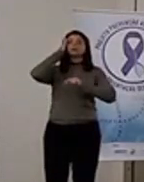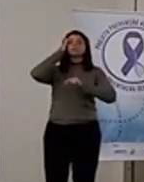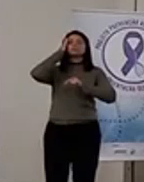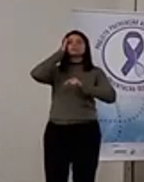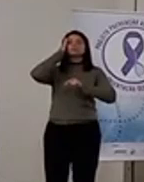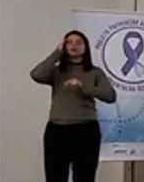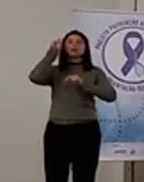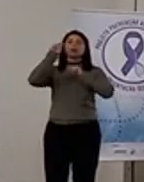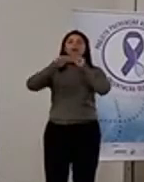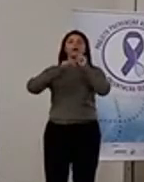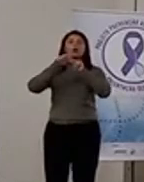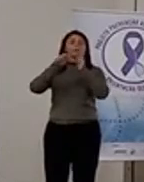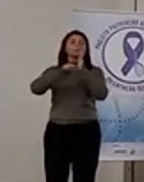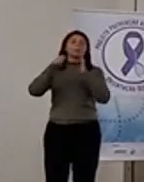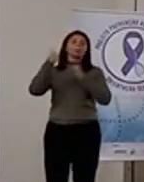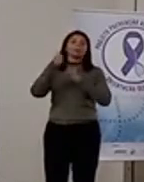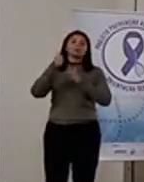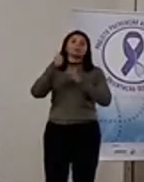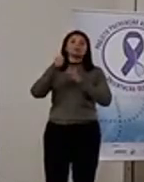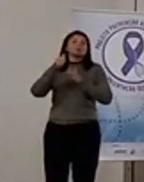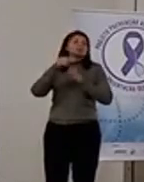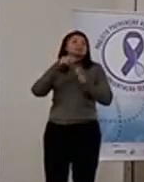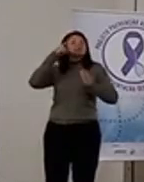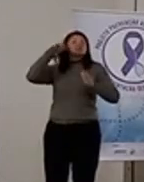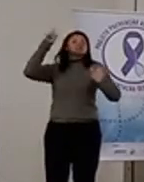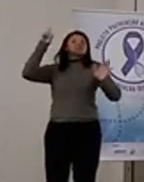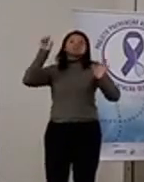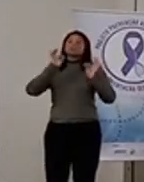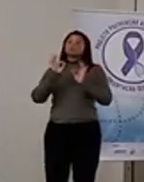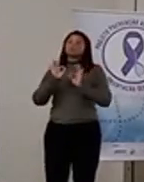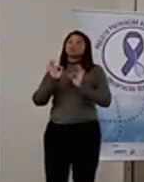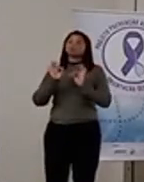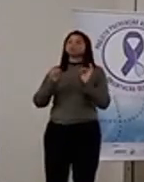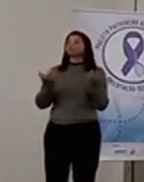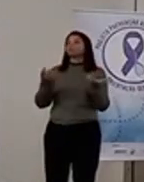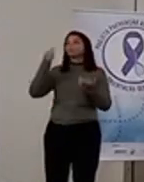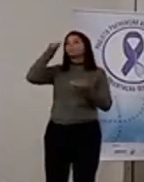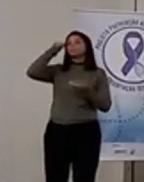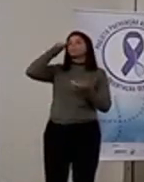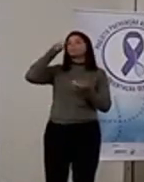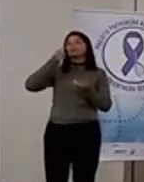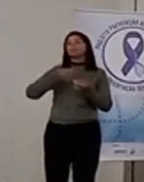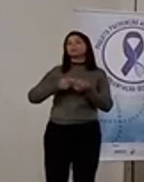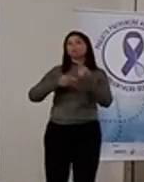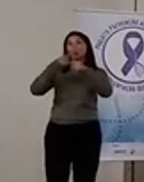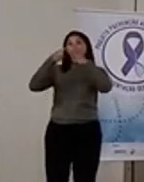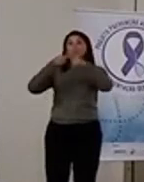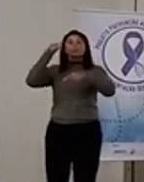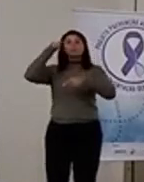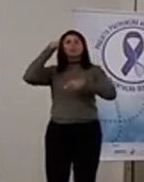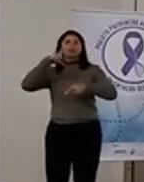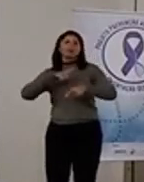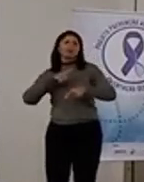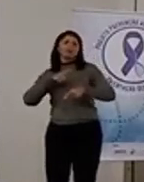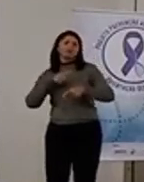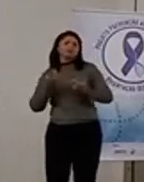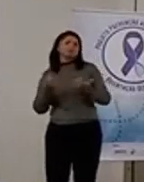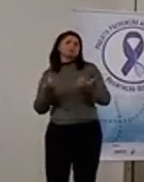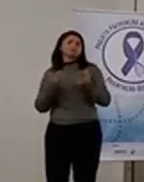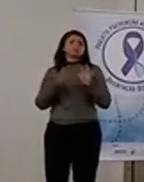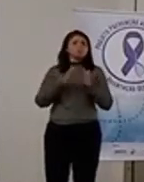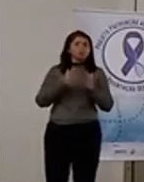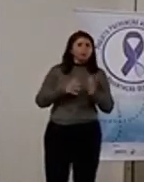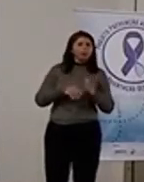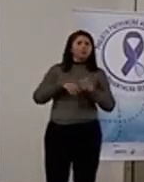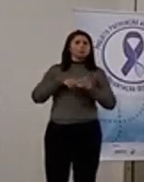da primeira vez, em geral, você nunca espera que vai acontecer de novo, para alguns casais. Outros, pelo contrário, já ficam com medo, achando que todo filho que tiver vai ter um filho